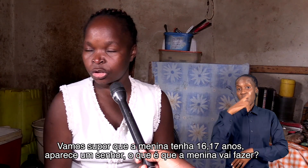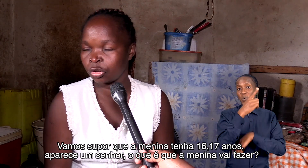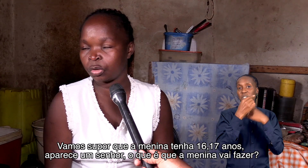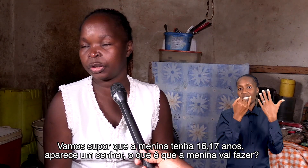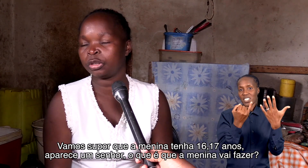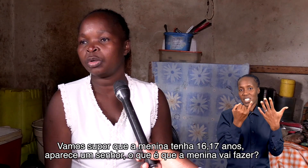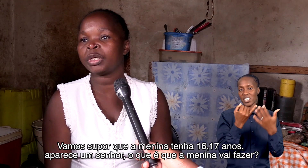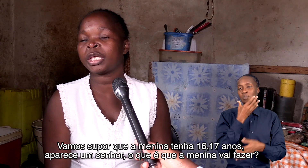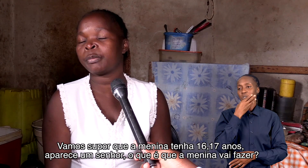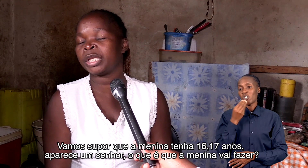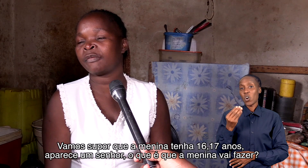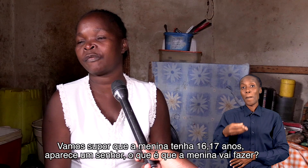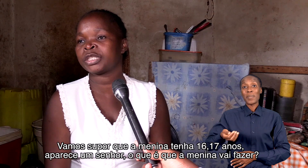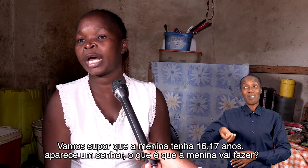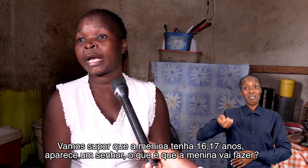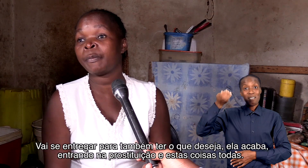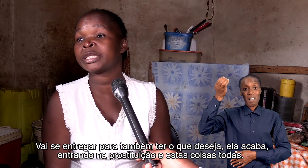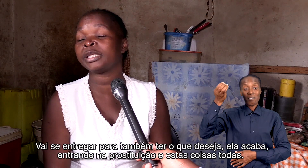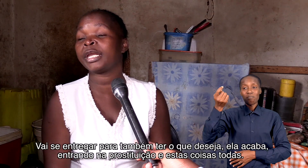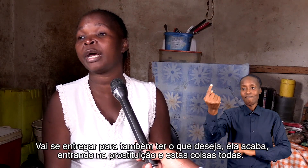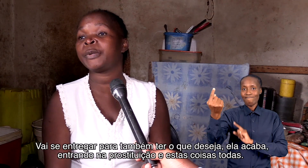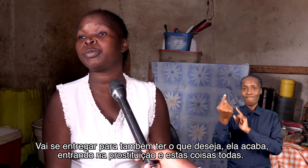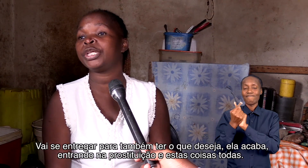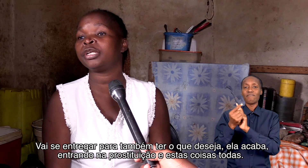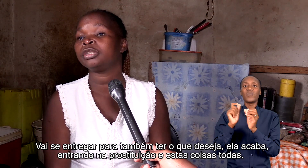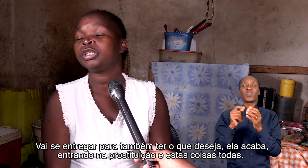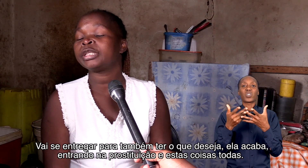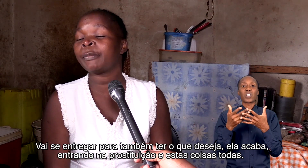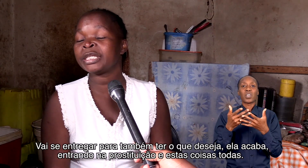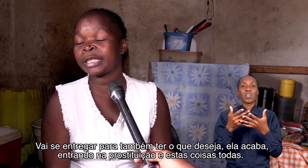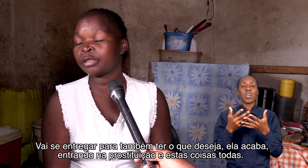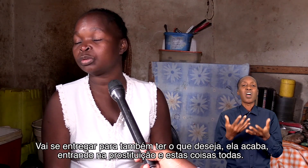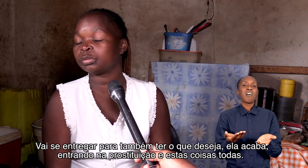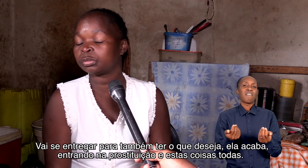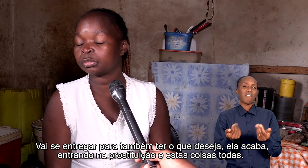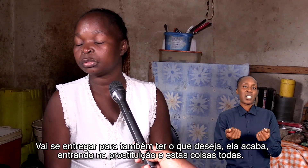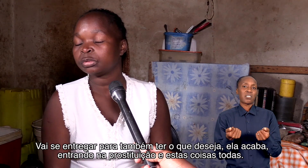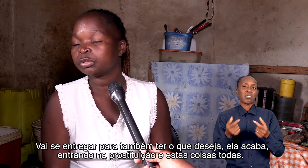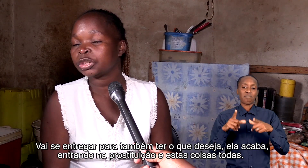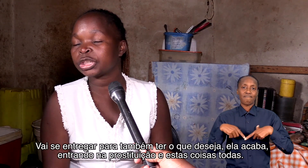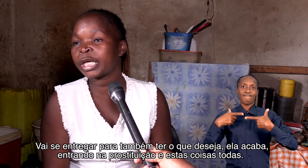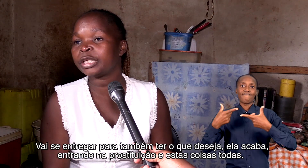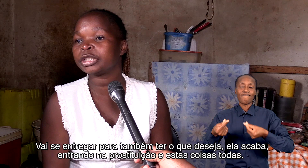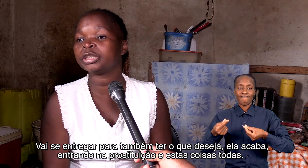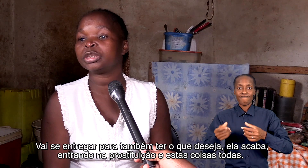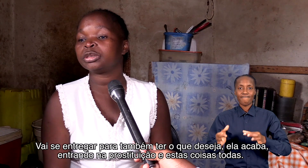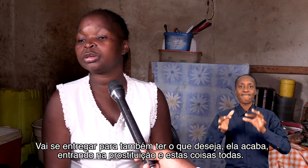esse senhor. O que é que a menina vai fazer? Acaba se entregar para poder também estar